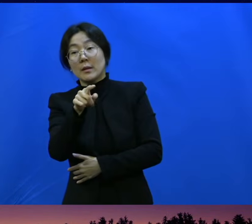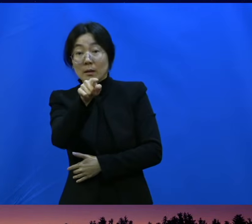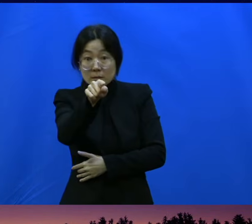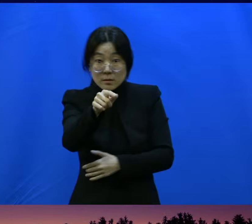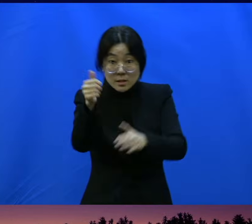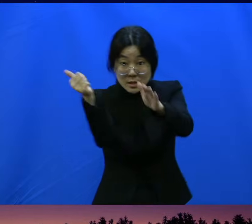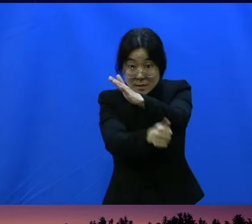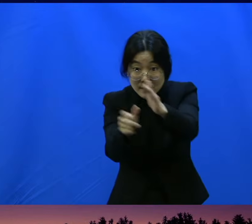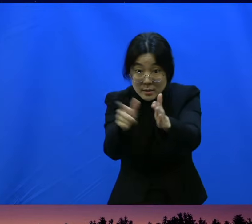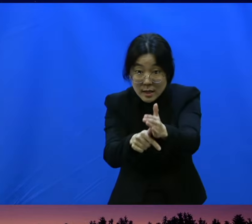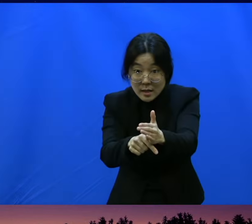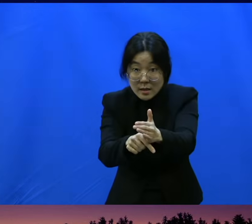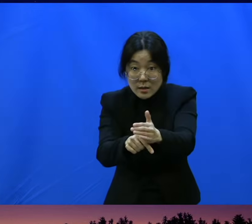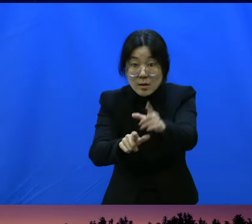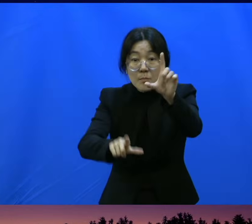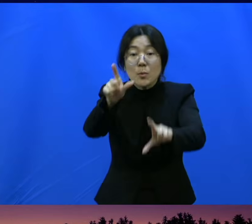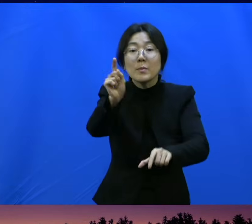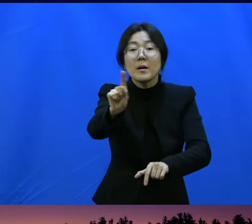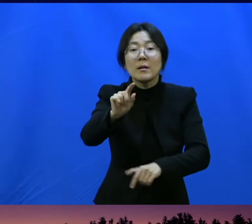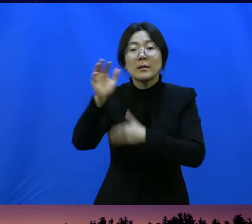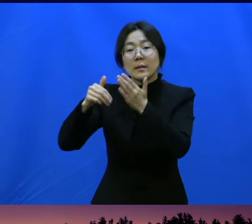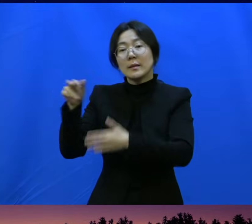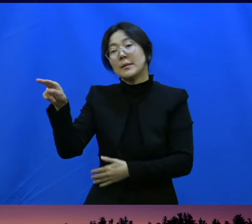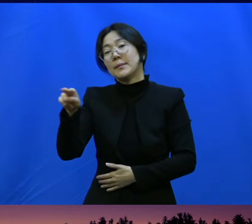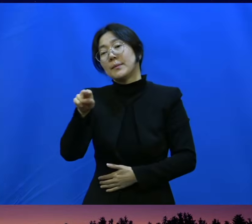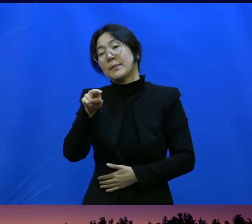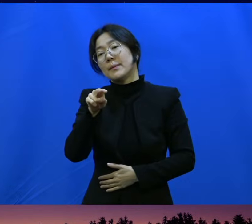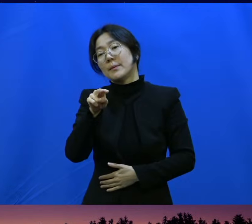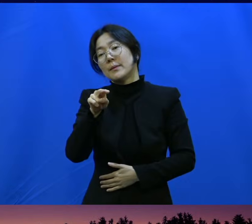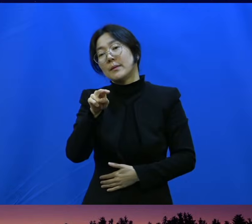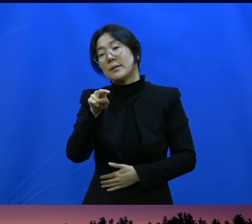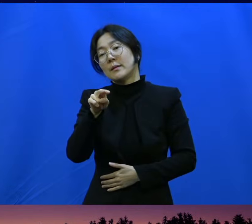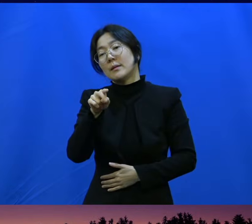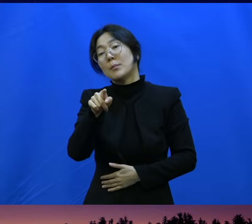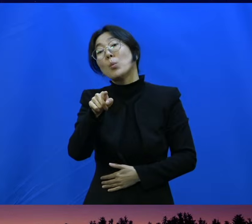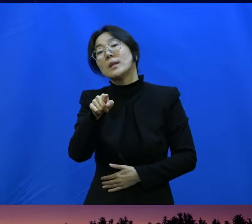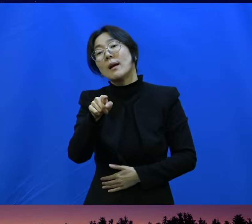실패에 내가 어떻게 반응하는가, 하나님 보시는 거, 시험이에요.